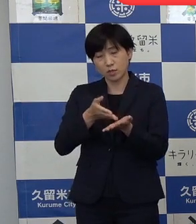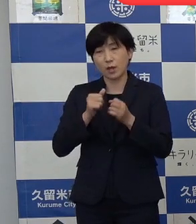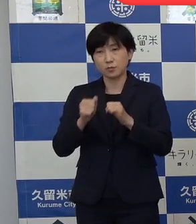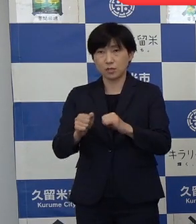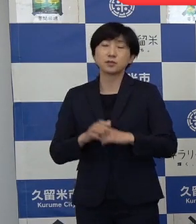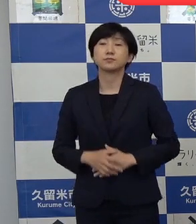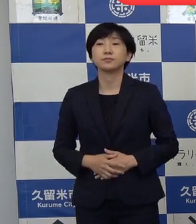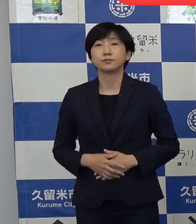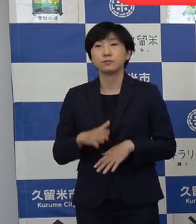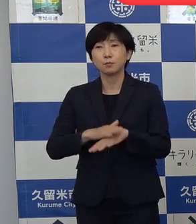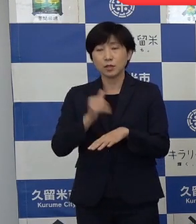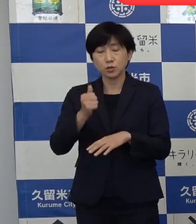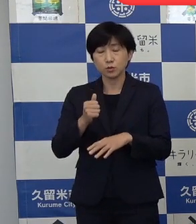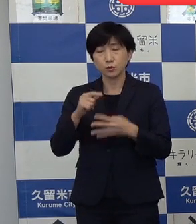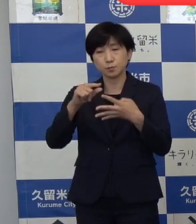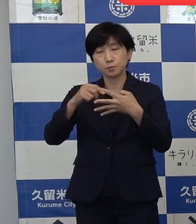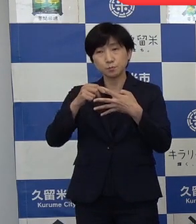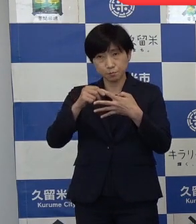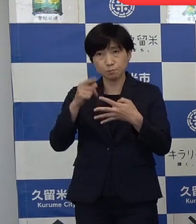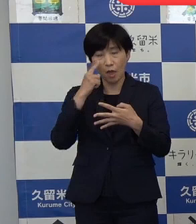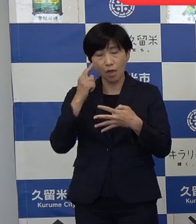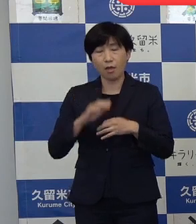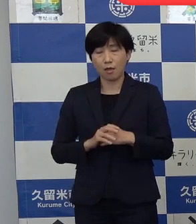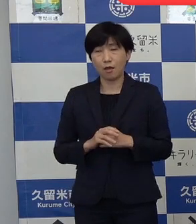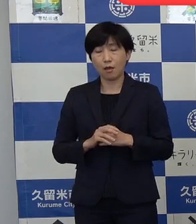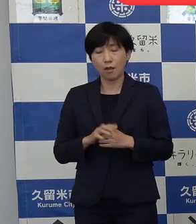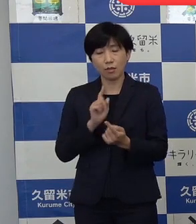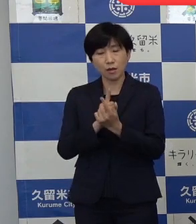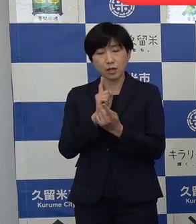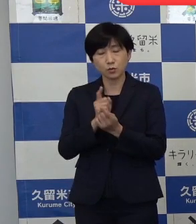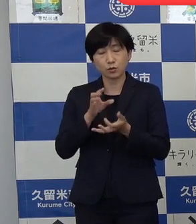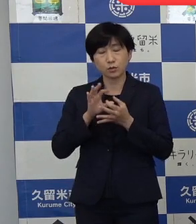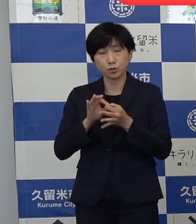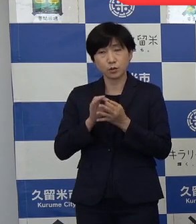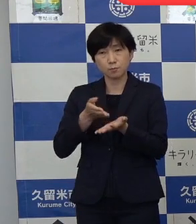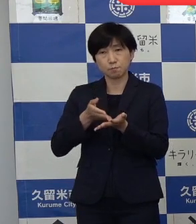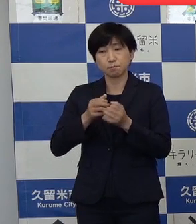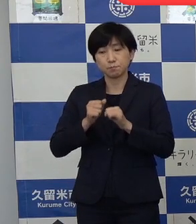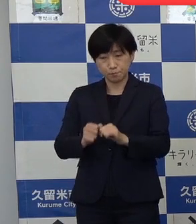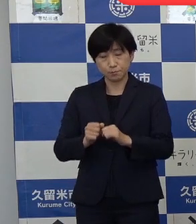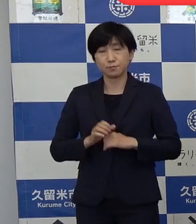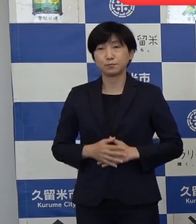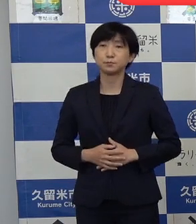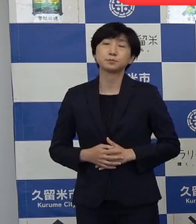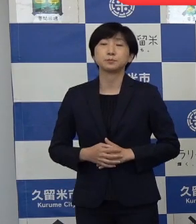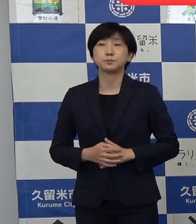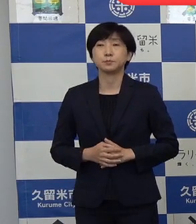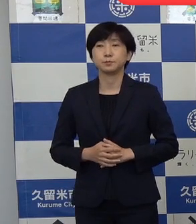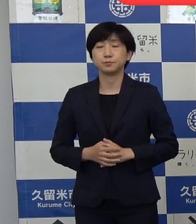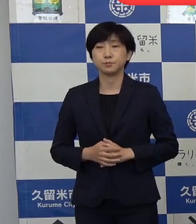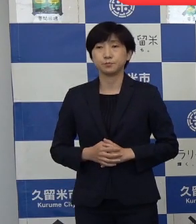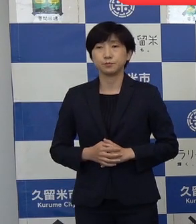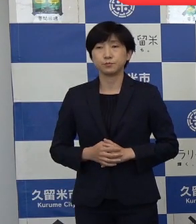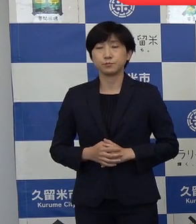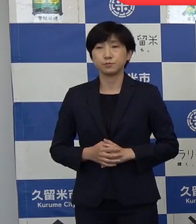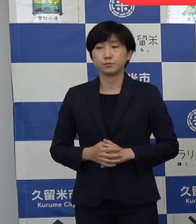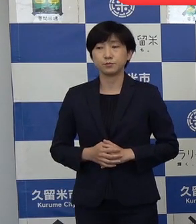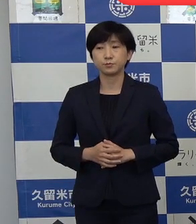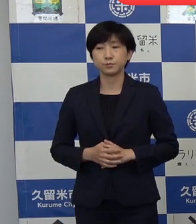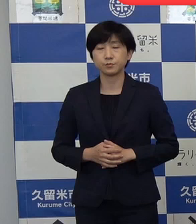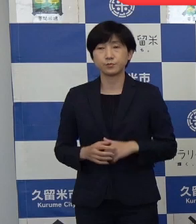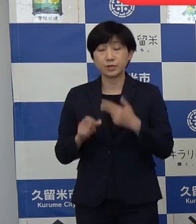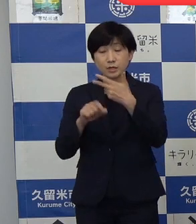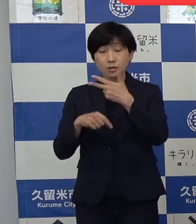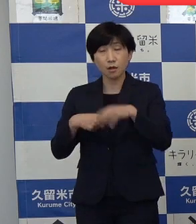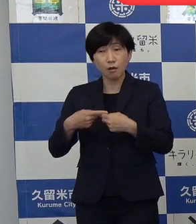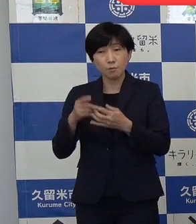います。まず新型コロナウイルス感染症の対策について説明をさせていただきます。7月